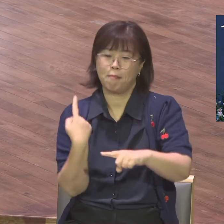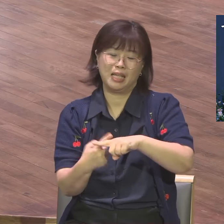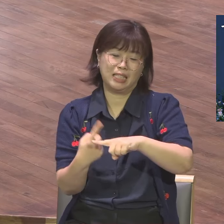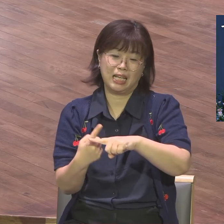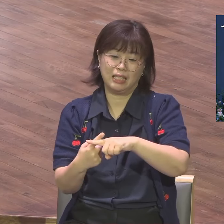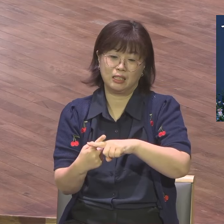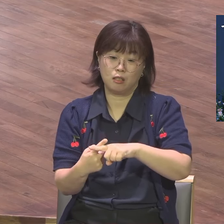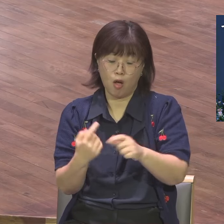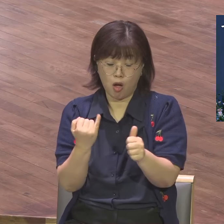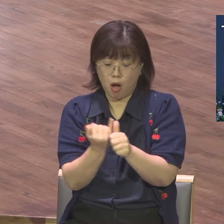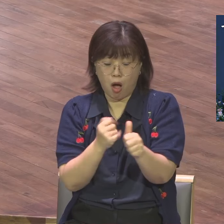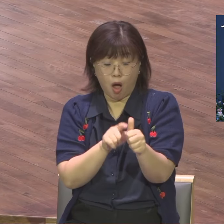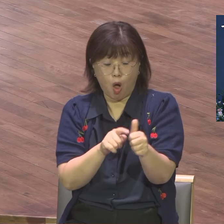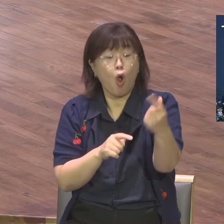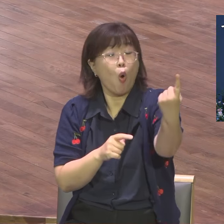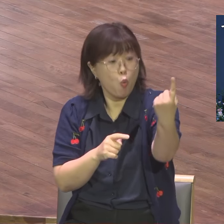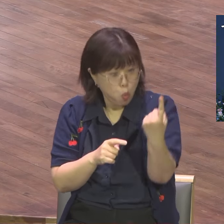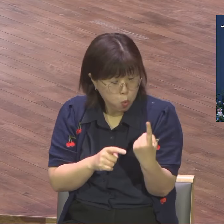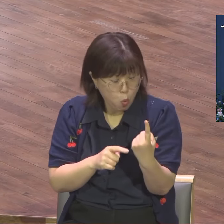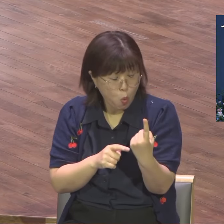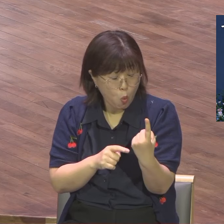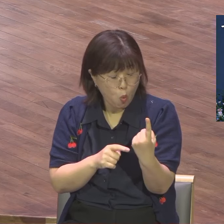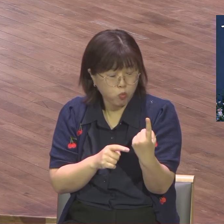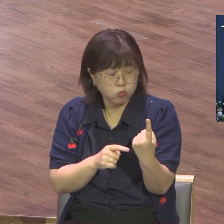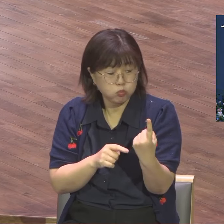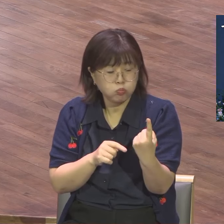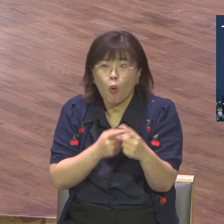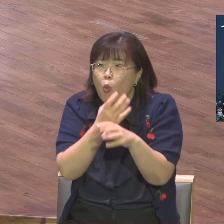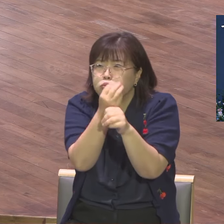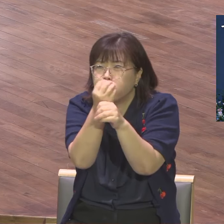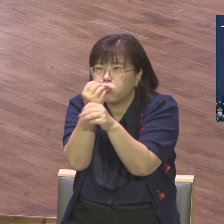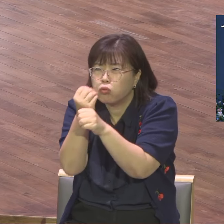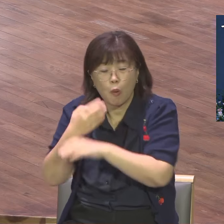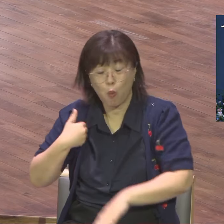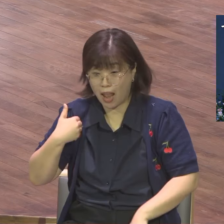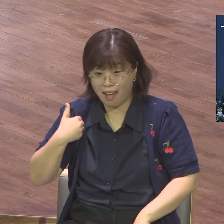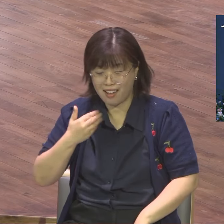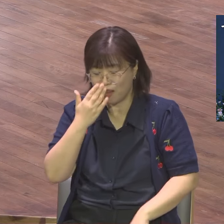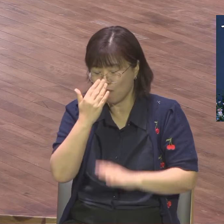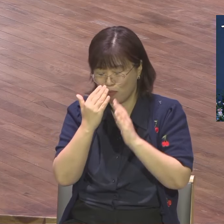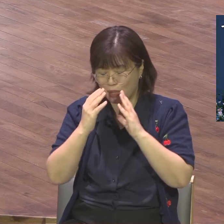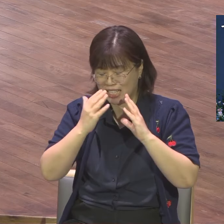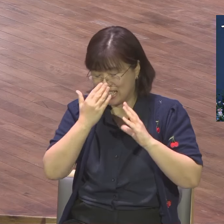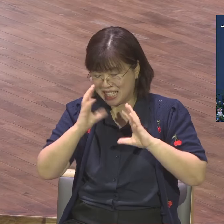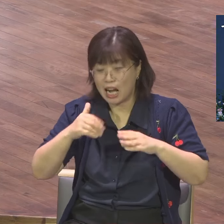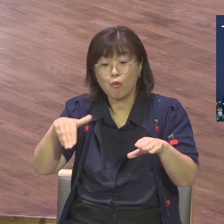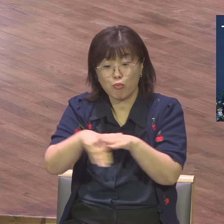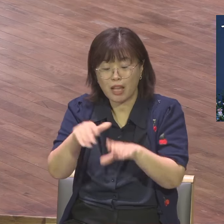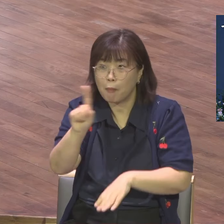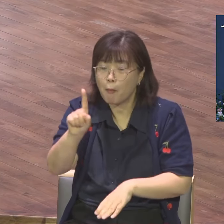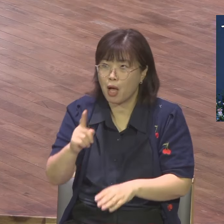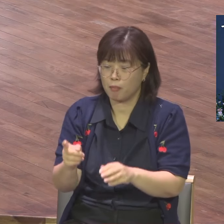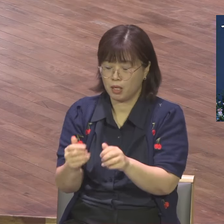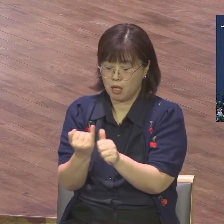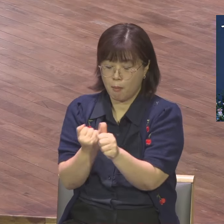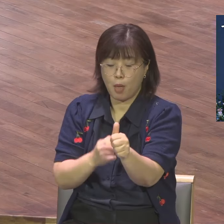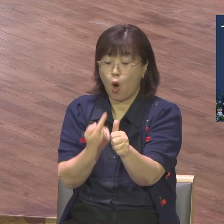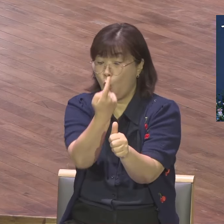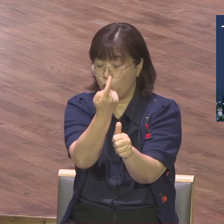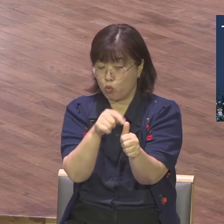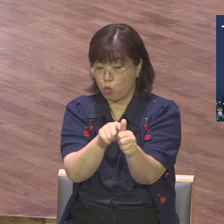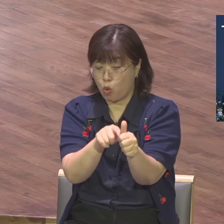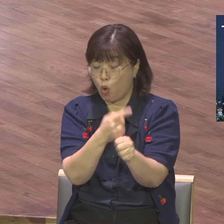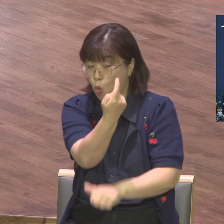그 신랑이 말이지 시간 맞춰서 나오면 되는데 언제 올지를 몰라. 그래서 이 신부들은 들놀이하고